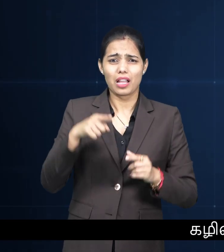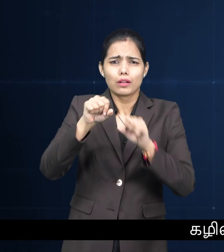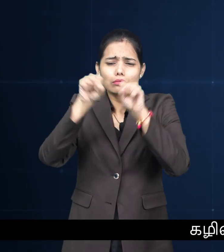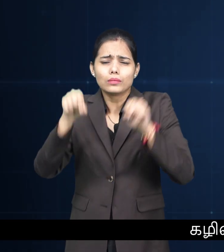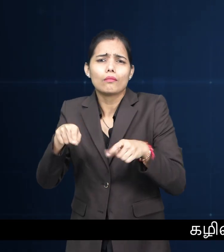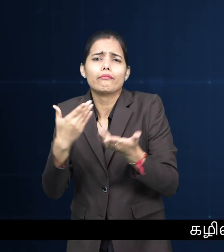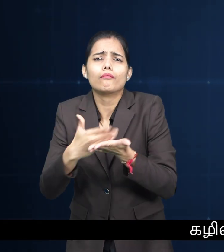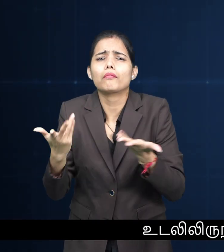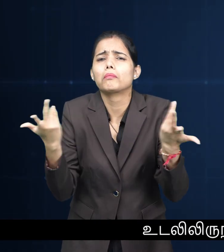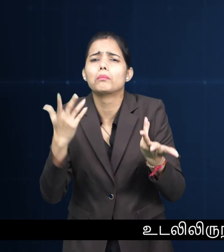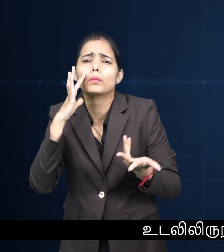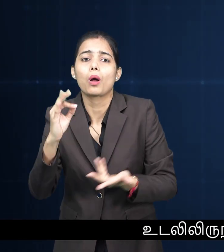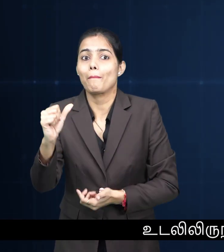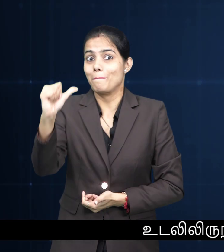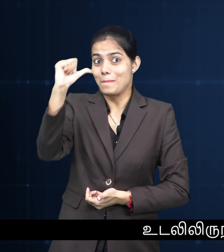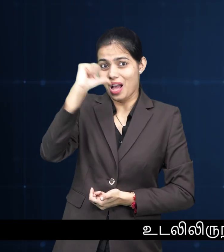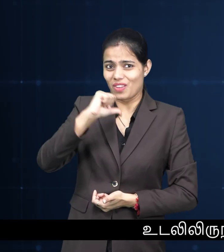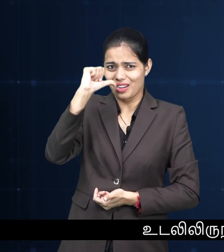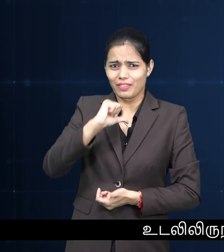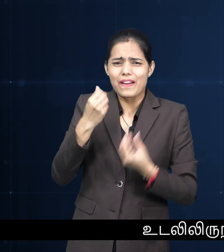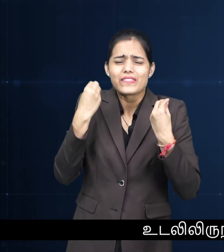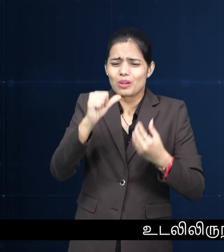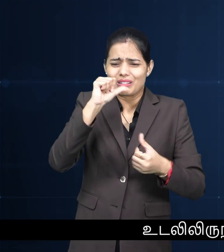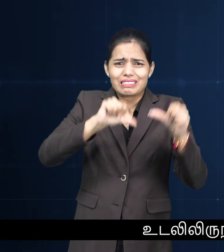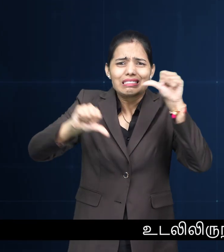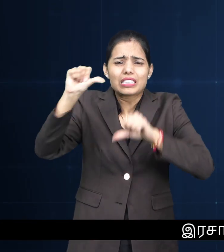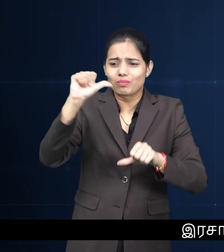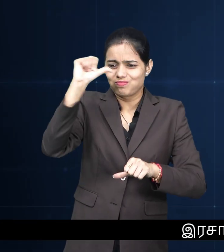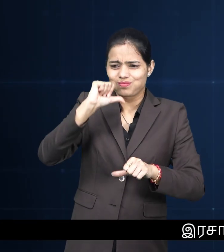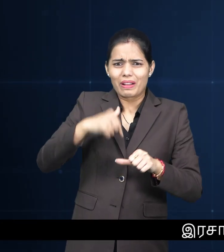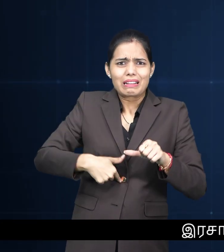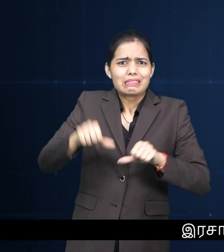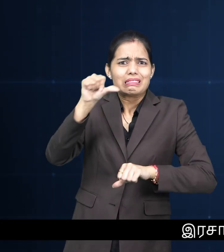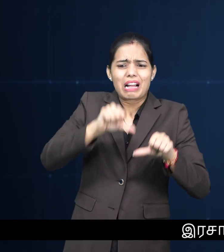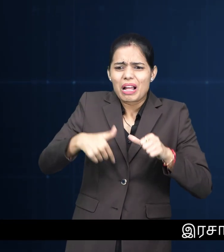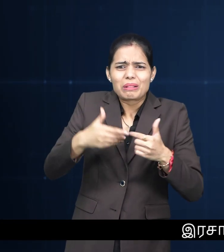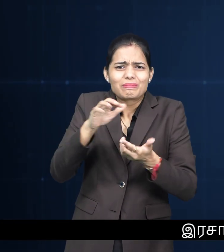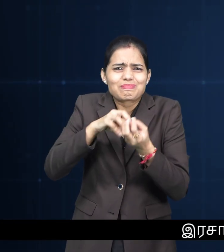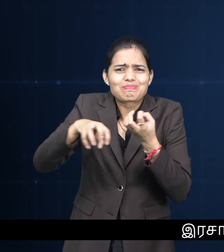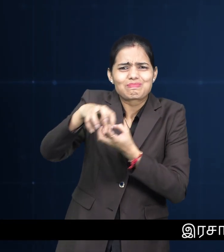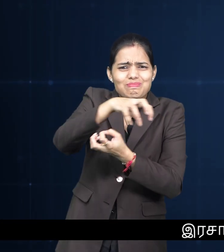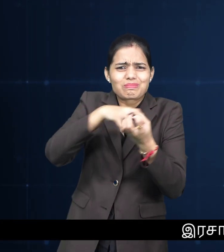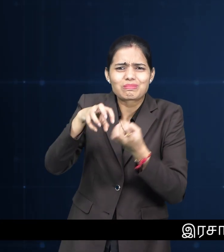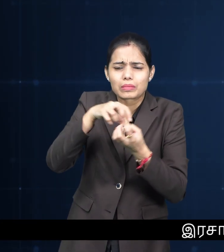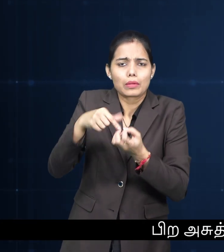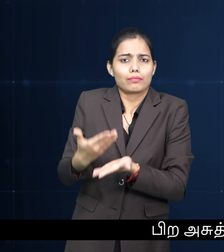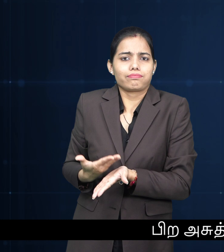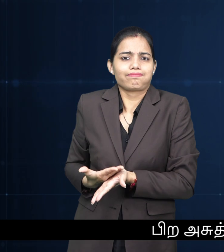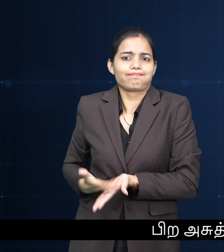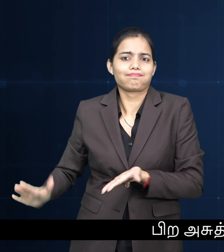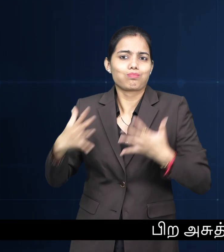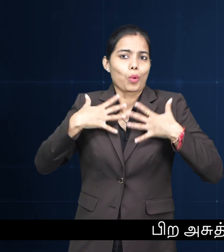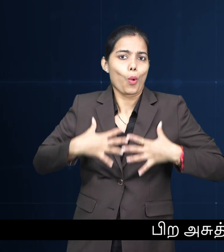கழிவு நீக்க மண்டலம் உடலில் இருந்து அதிகப்படியான நீர், கழிவு ரசாயனங்கள் மற்றும்